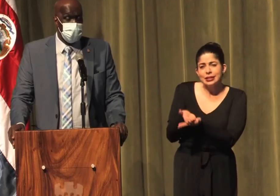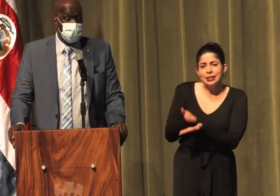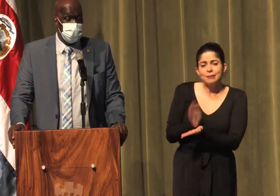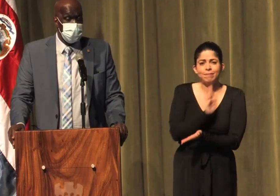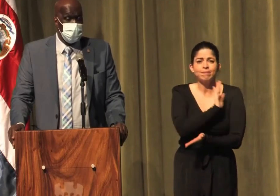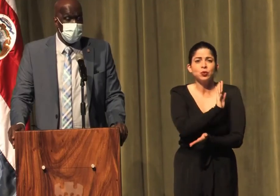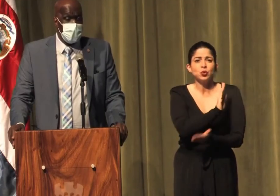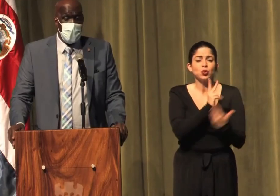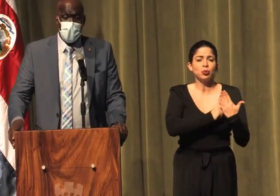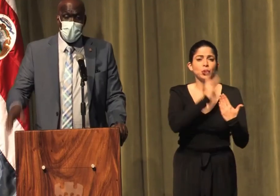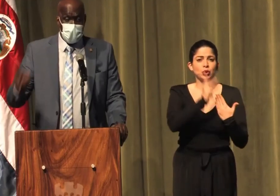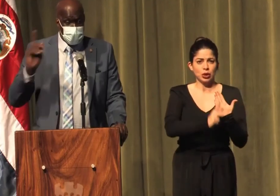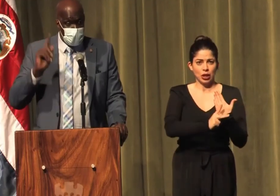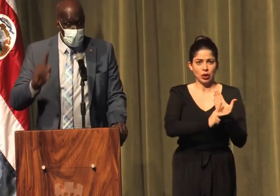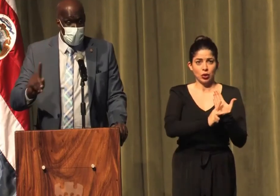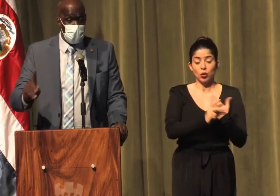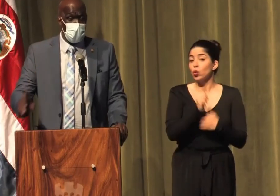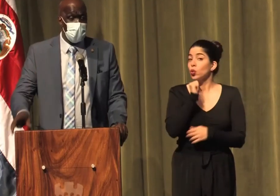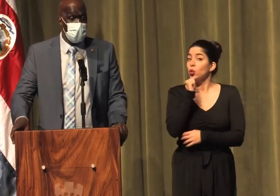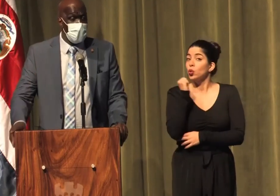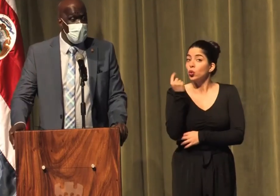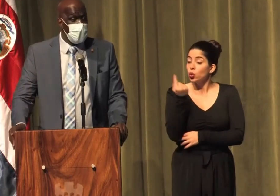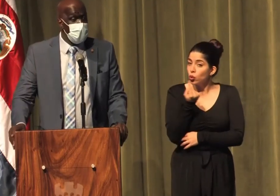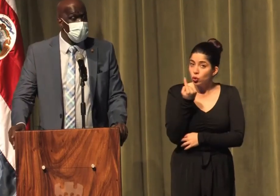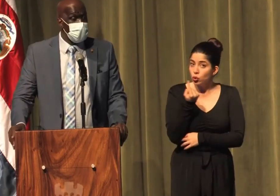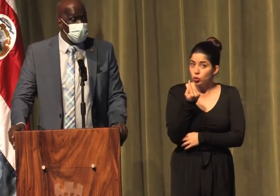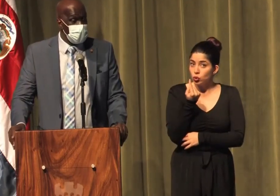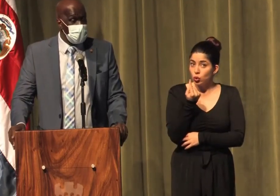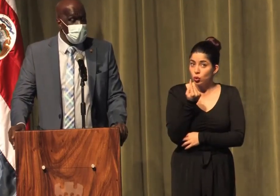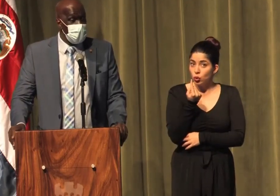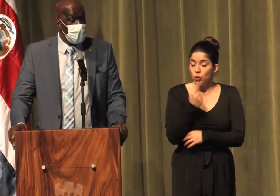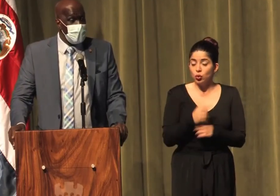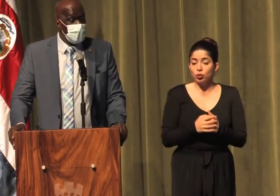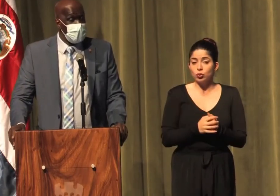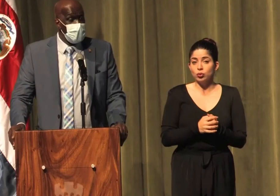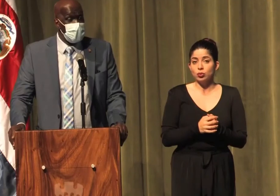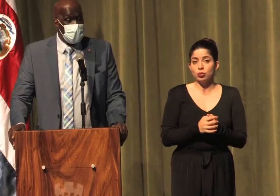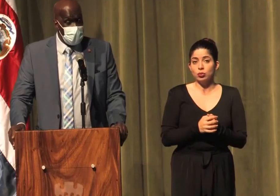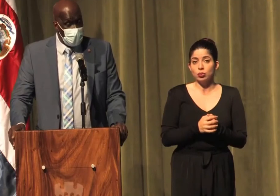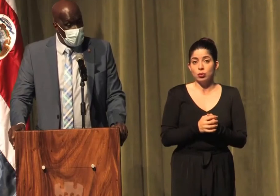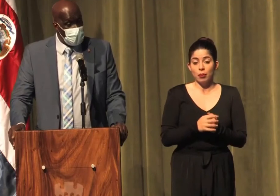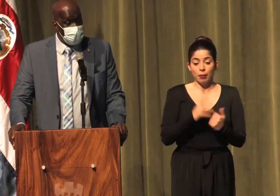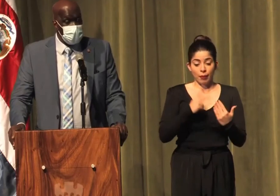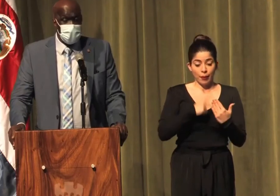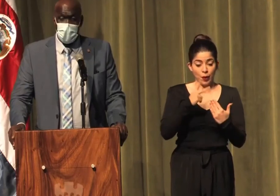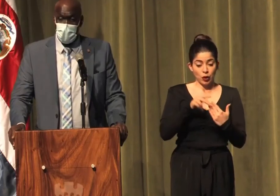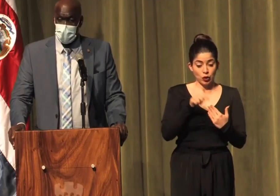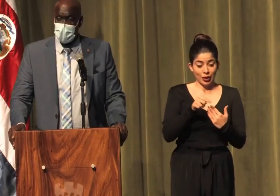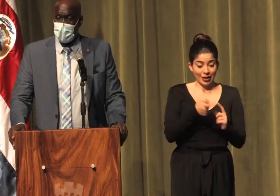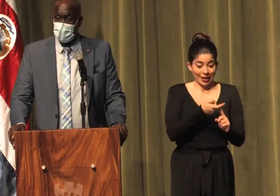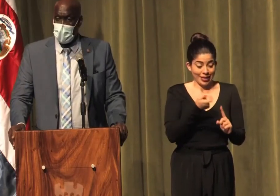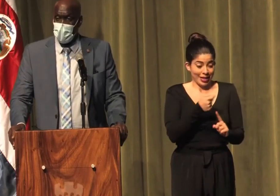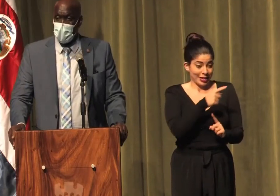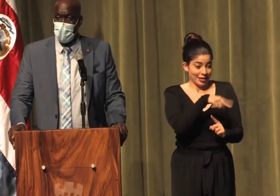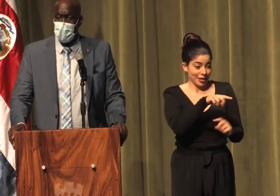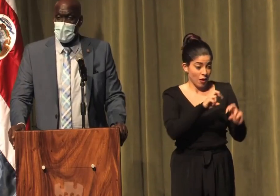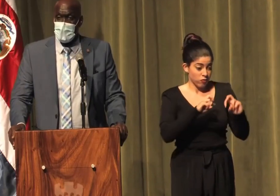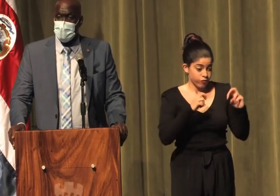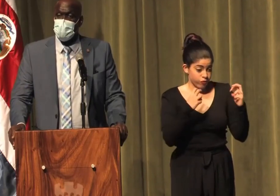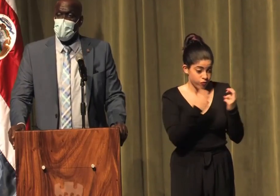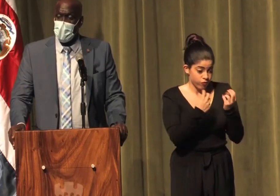proyectos, no solo los que se derivan de la mesa de